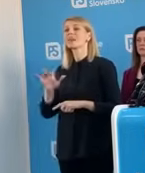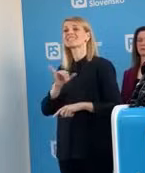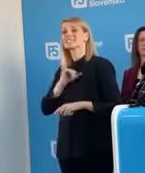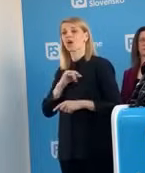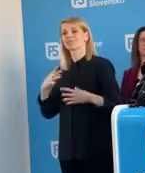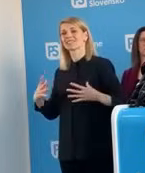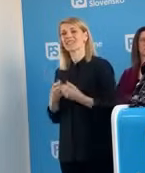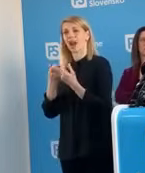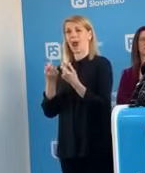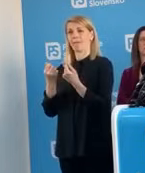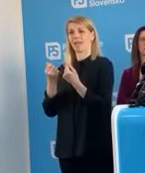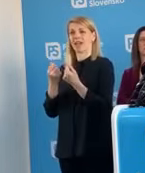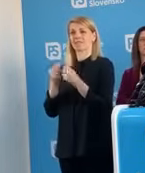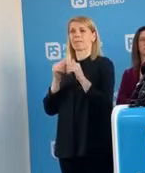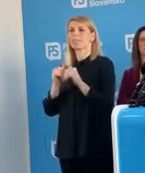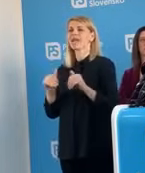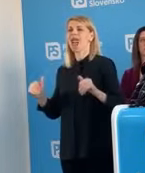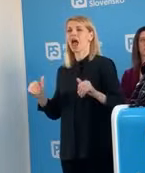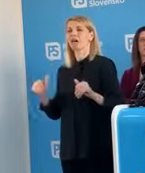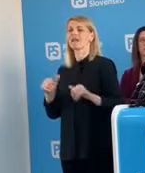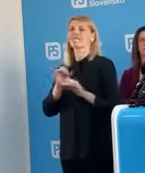plánu obnovy, tak to vedia urobiť.